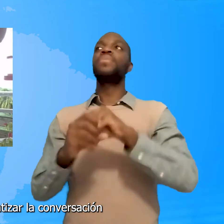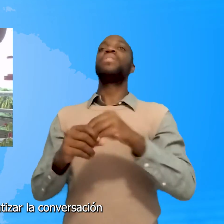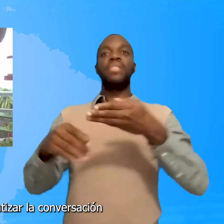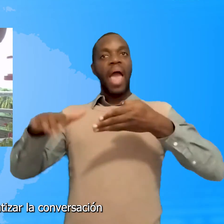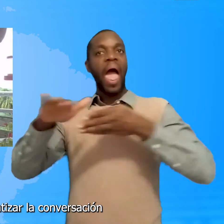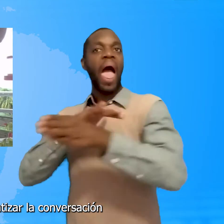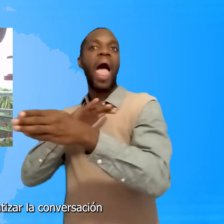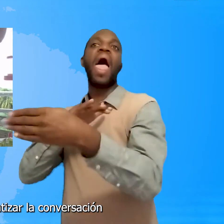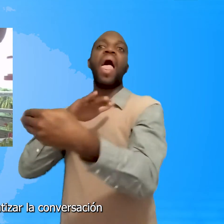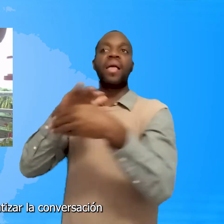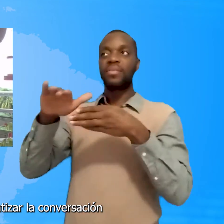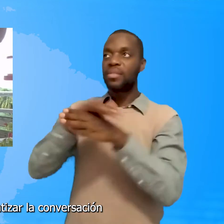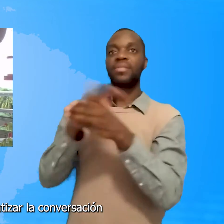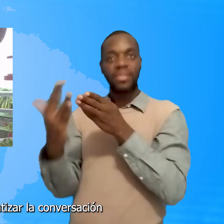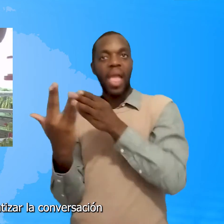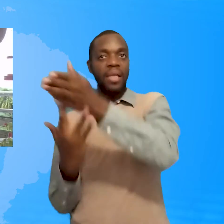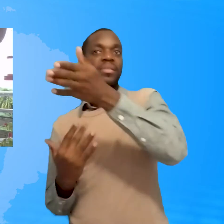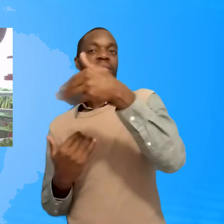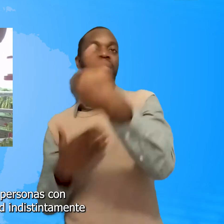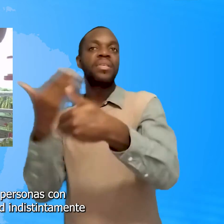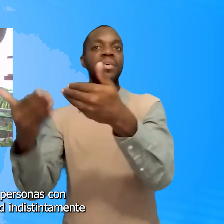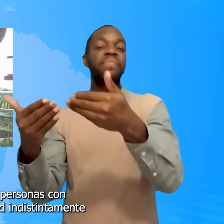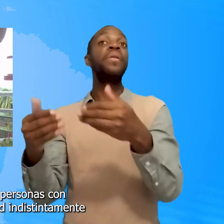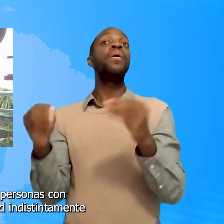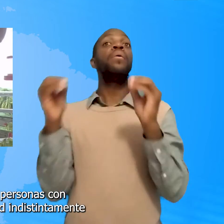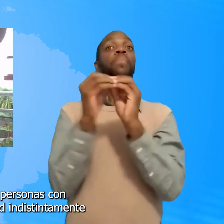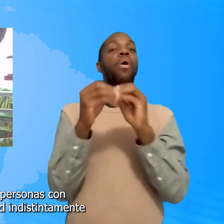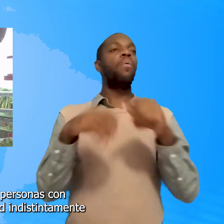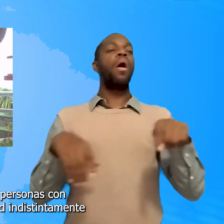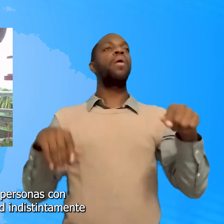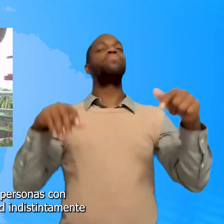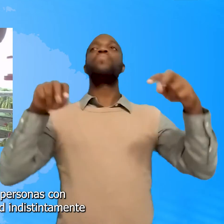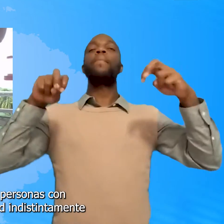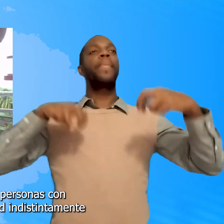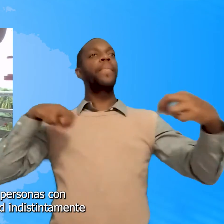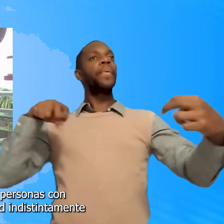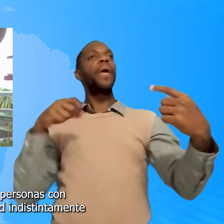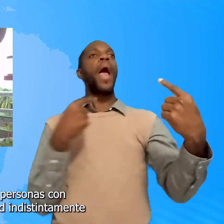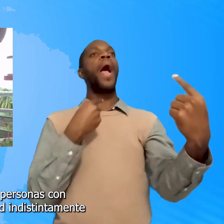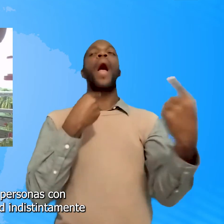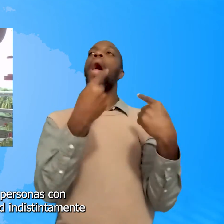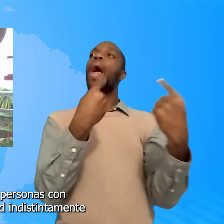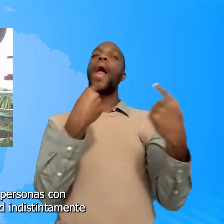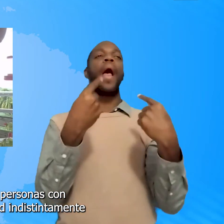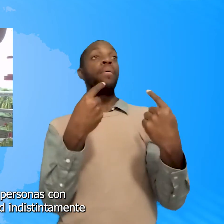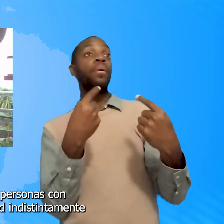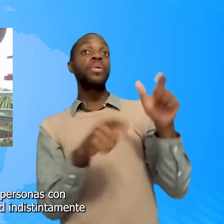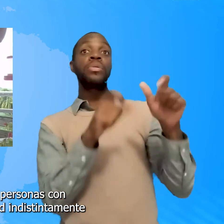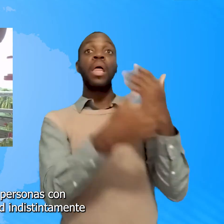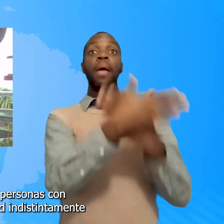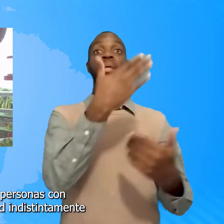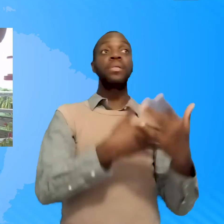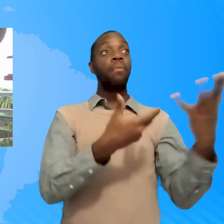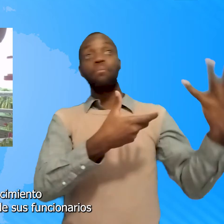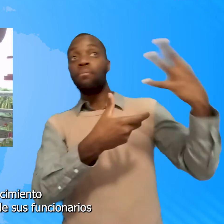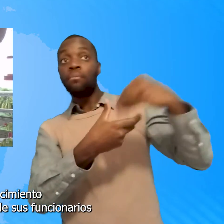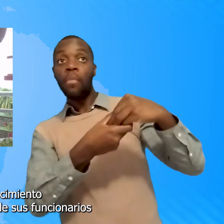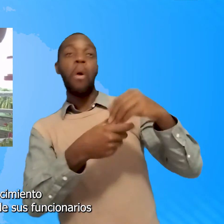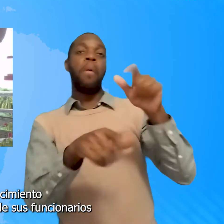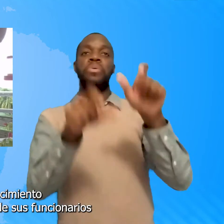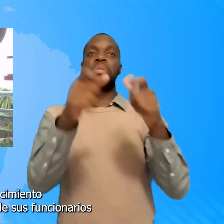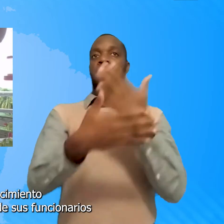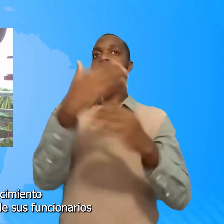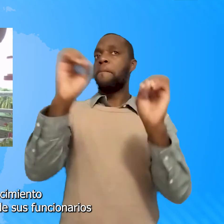que garantizar la conversación con todas las personas con y sin discapacidad indistintamente, y